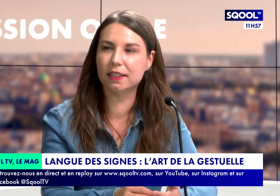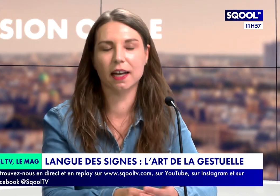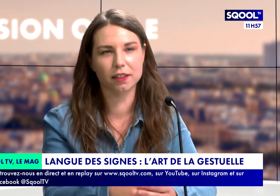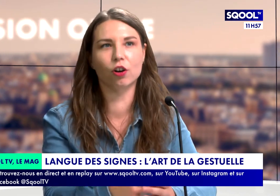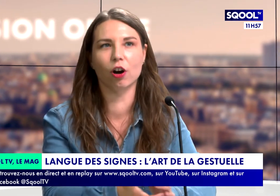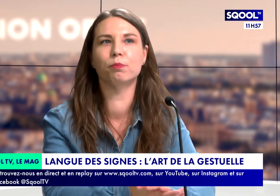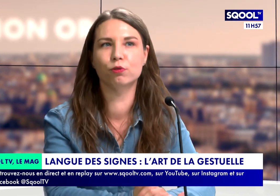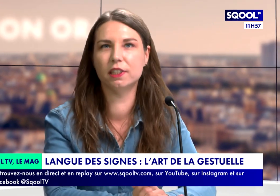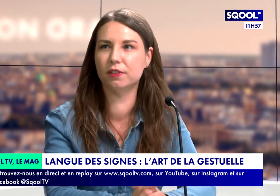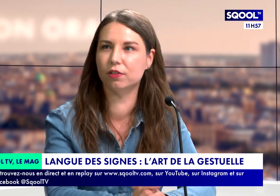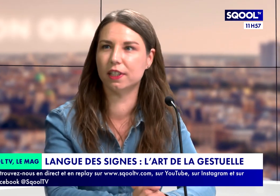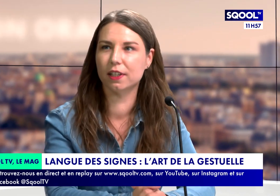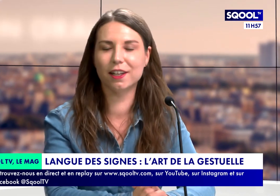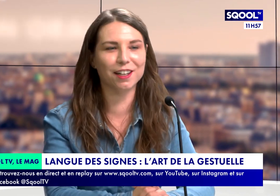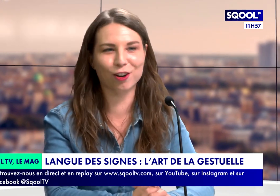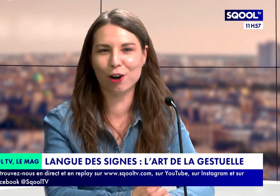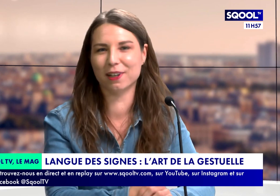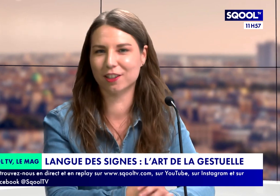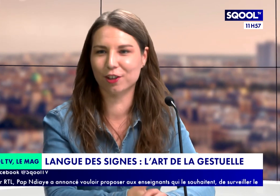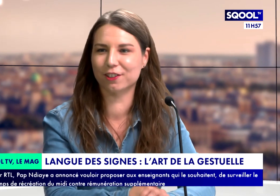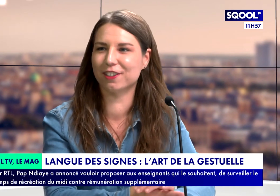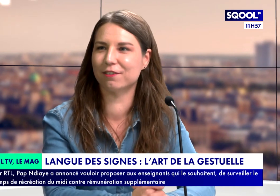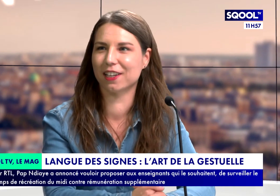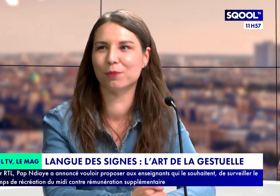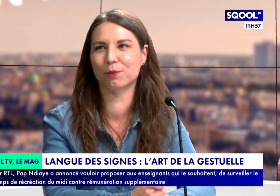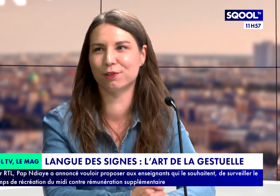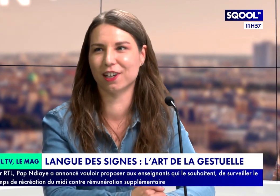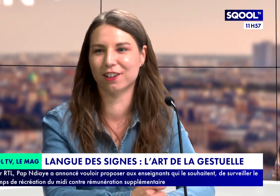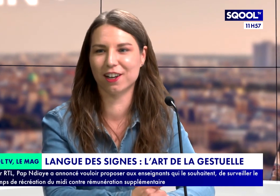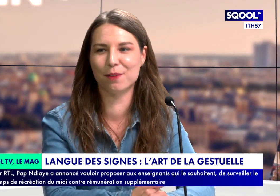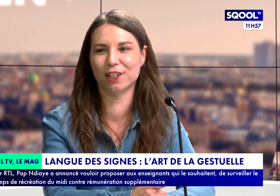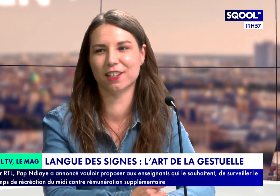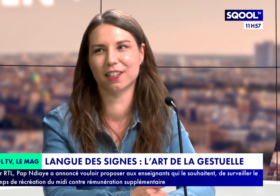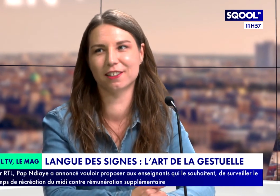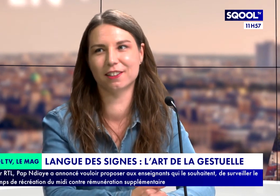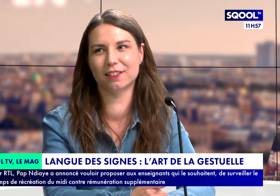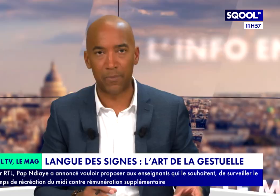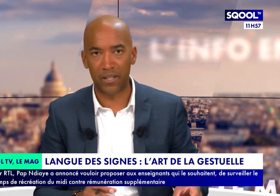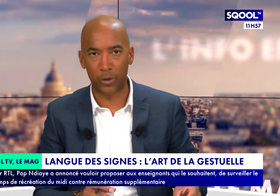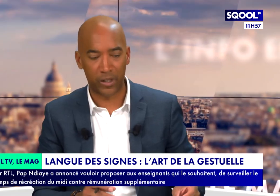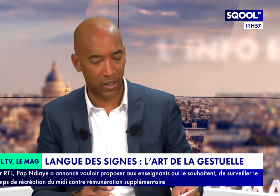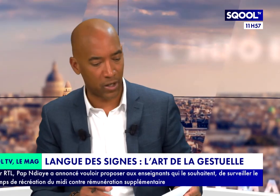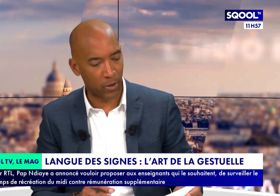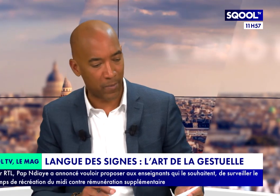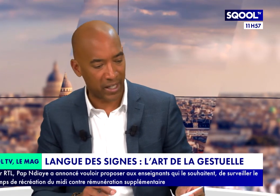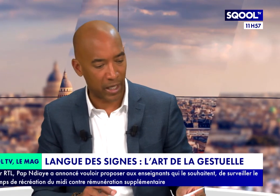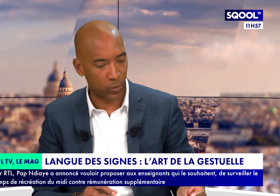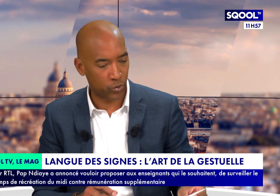il reste encore beaucoup de difficultés. Il y encore plein d'interventions à faire pour pouvoir améliorer ça. Quelle est la principale difficulté, Marie-Caou, justement,